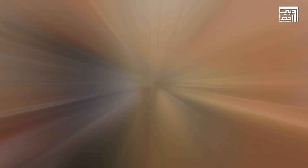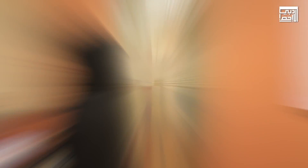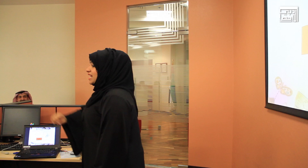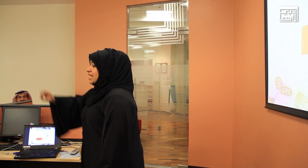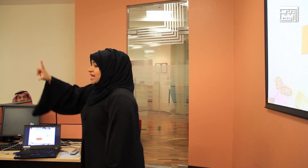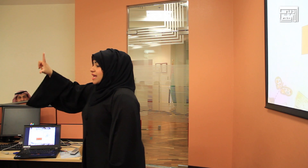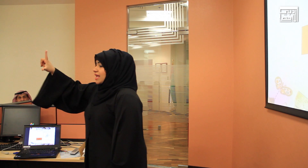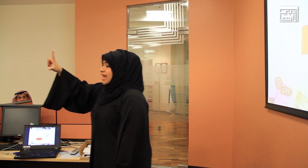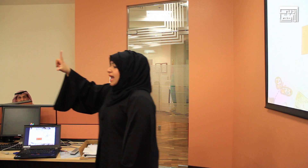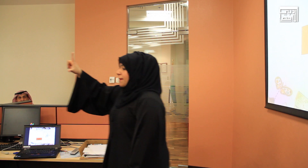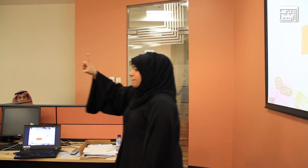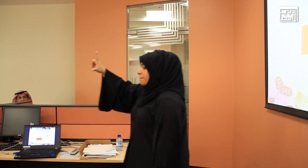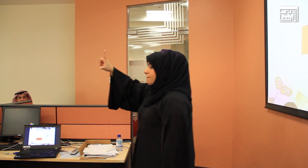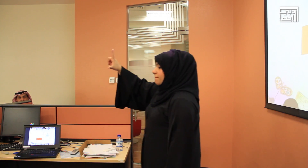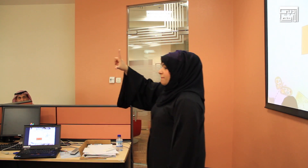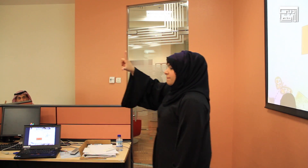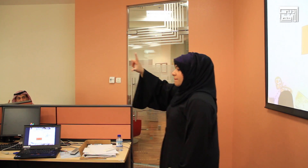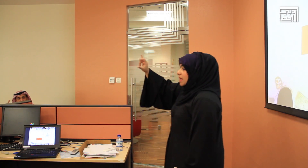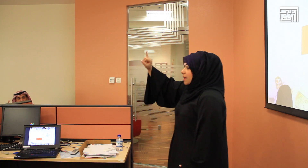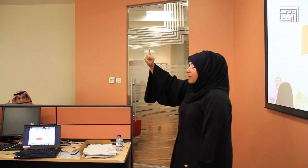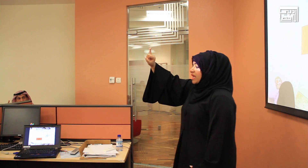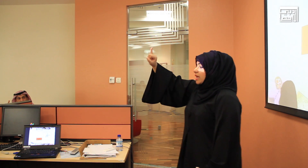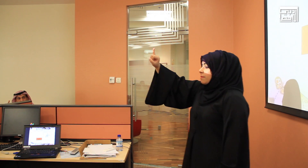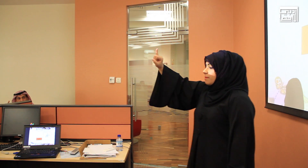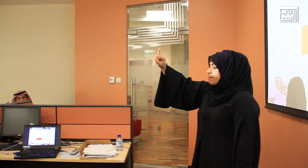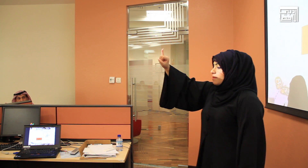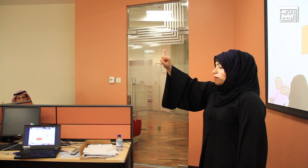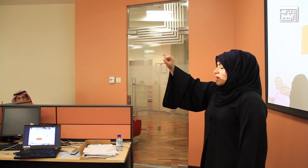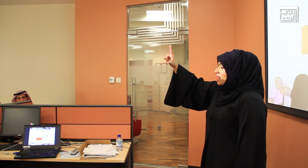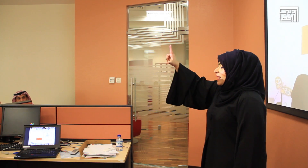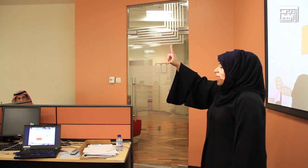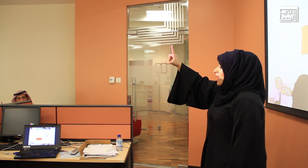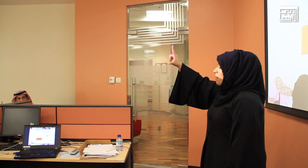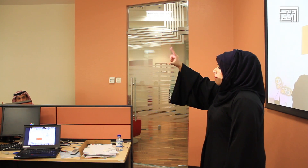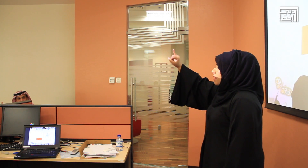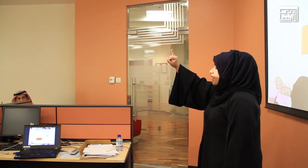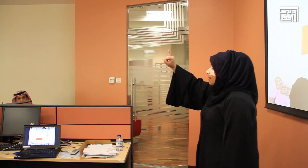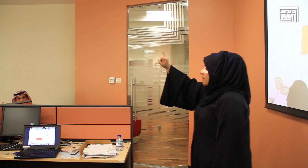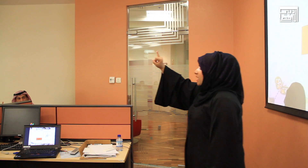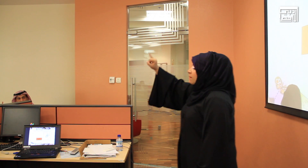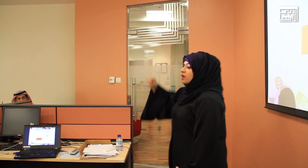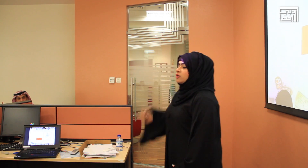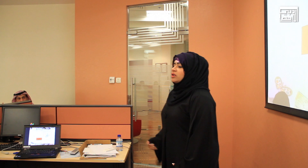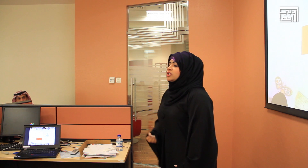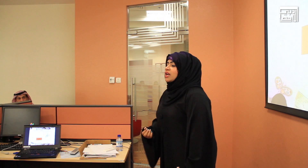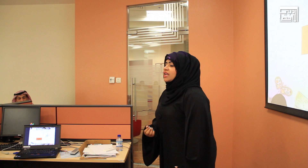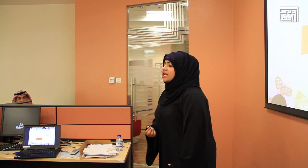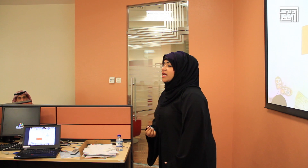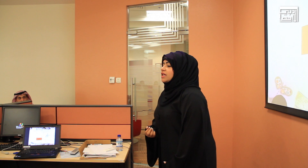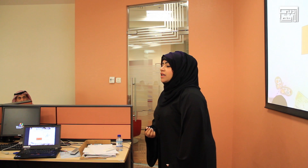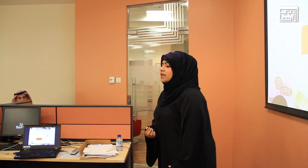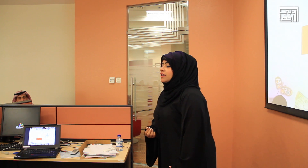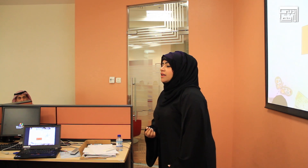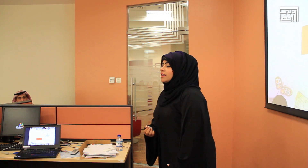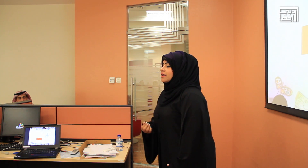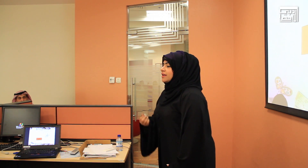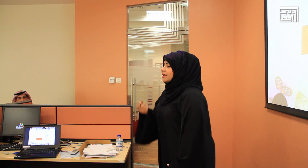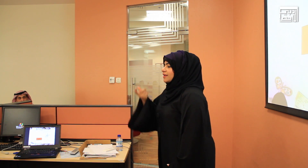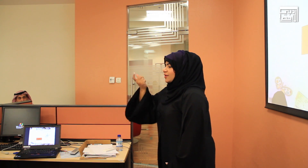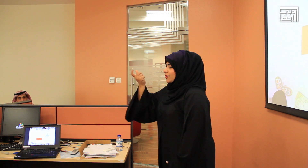زين لام ميم لام ميم النون شلون قلنا